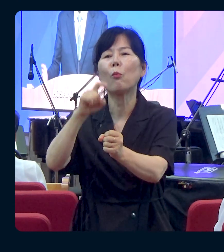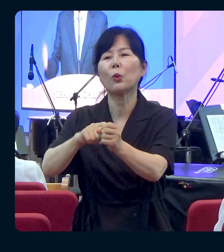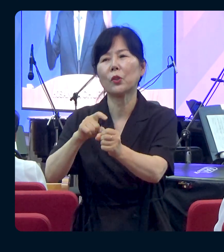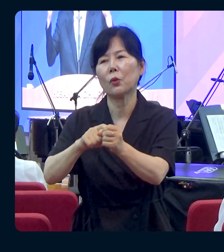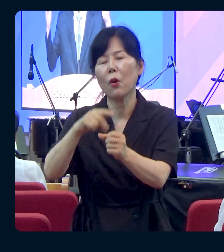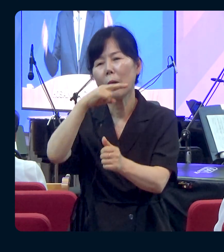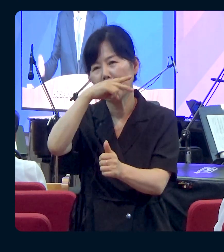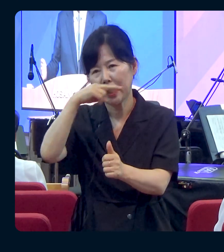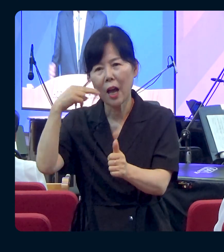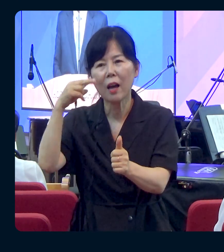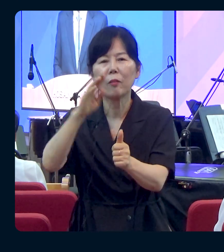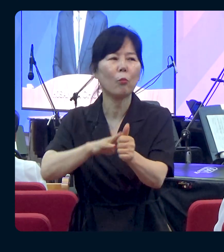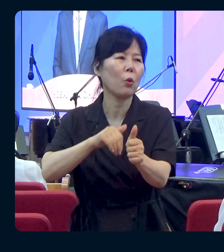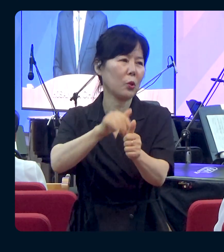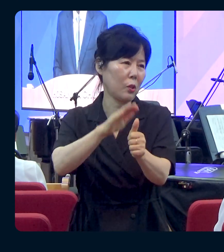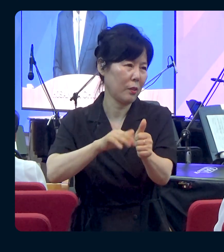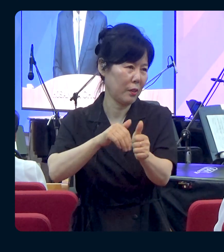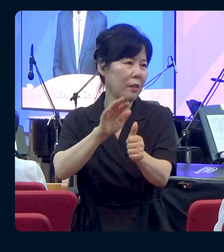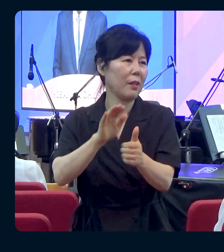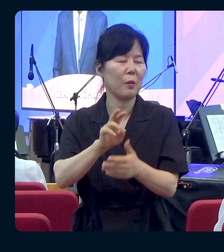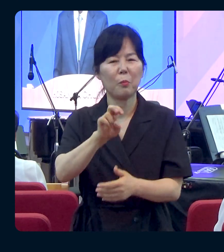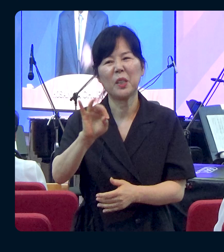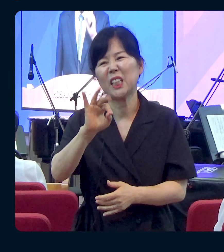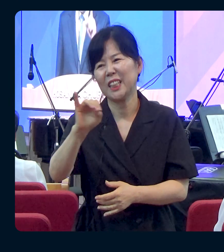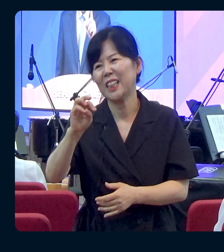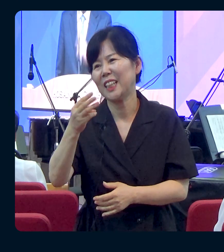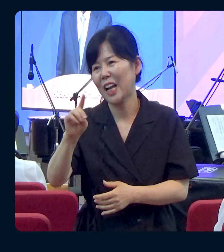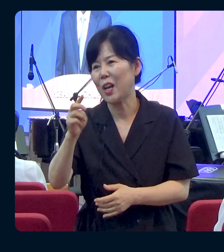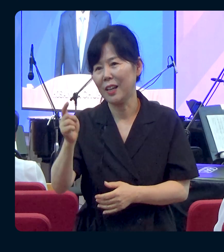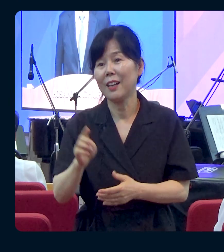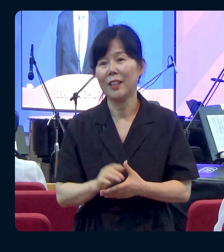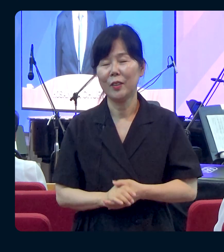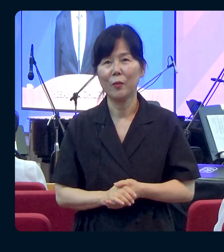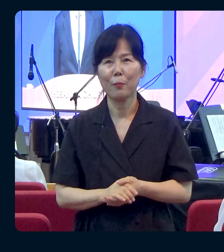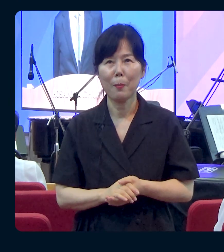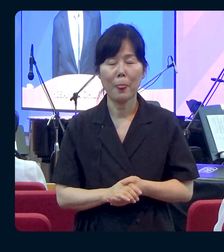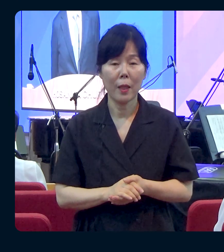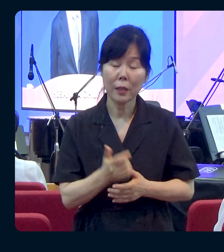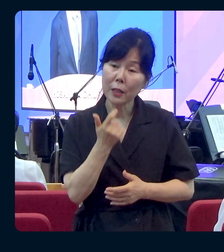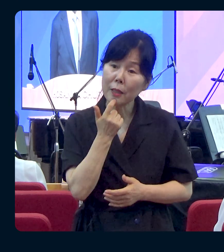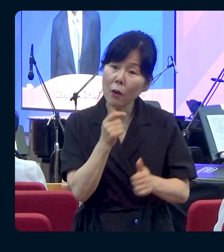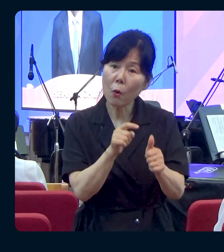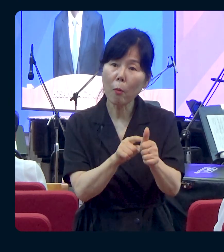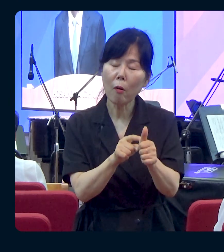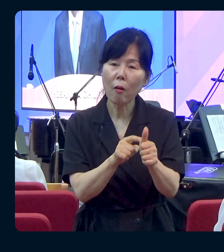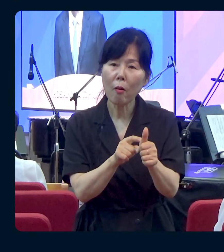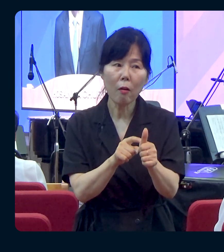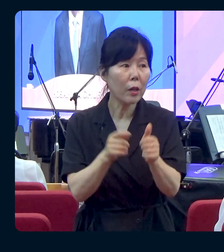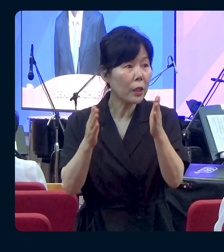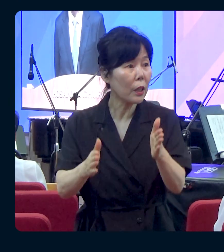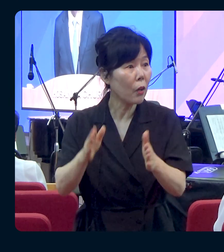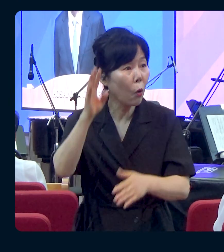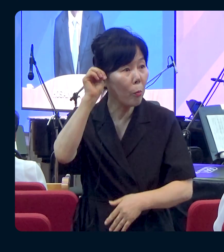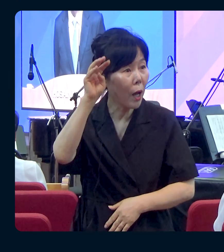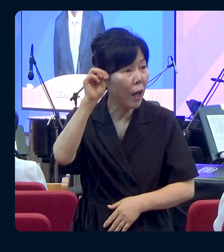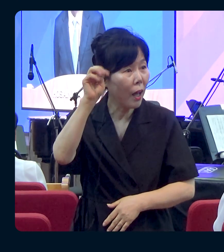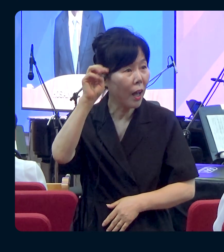더 완전하게 보존하겠다는 뜻으로 그렇게 하는 겁니다. 자, 그런데 야곱의 경우에는 얼마가 걸렸다고요?